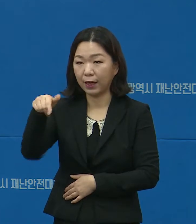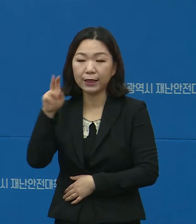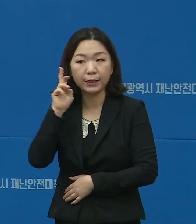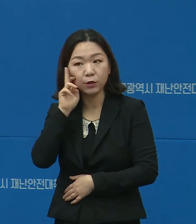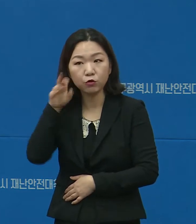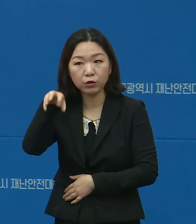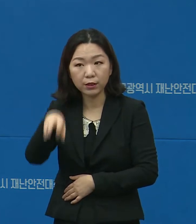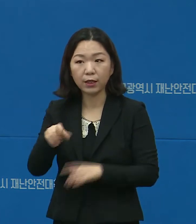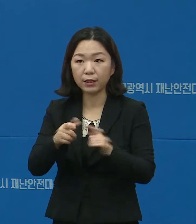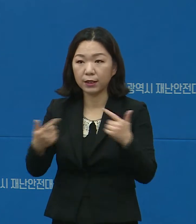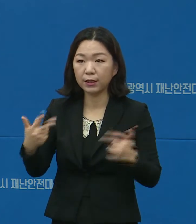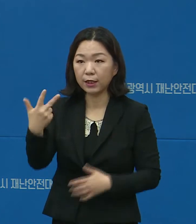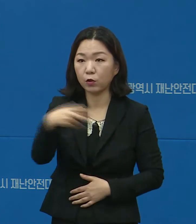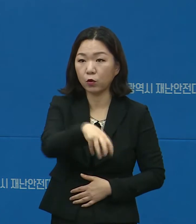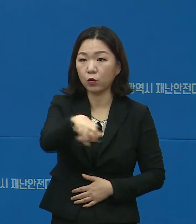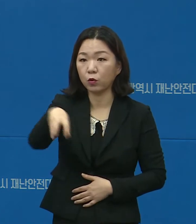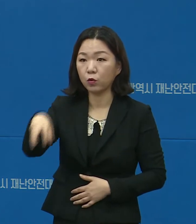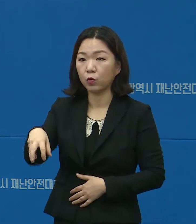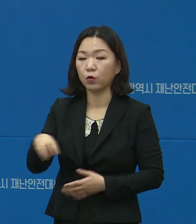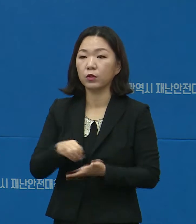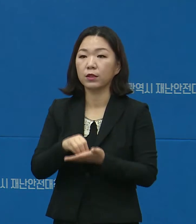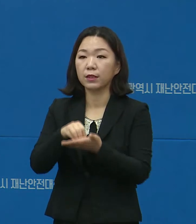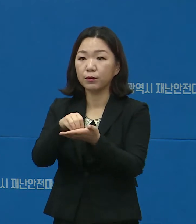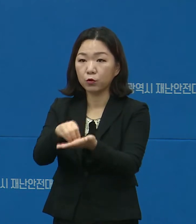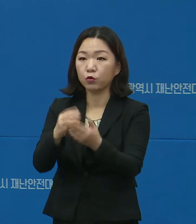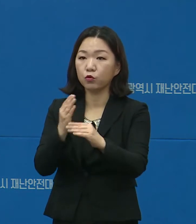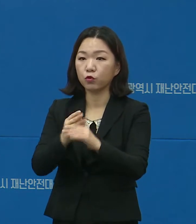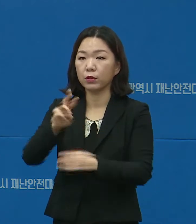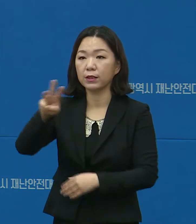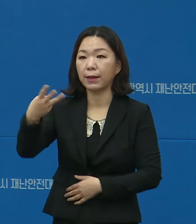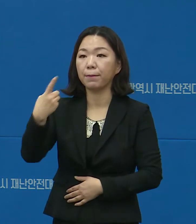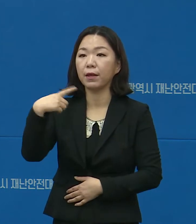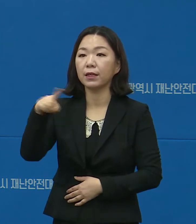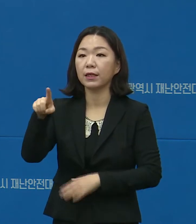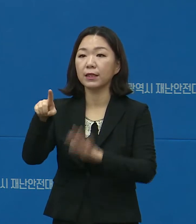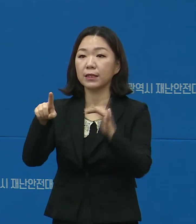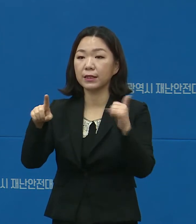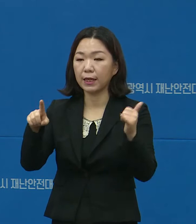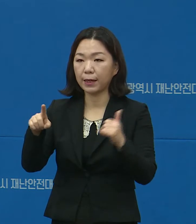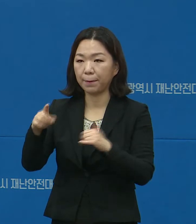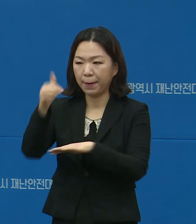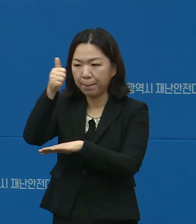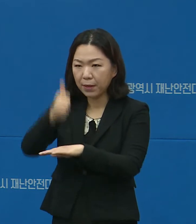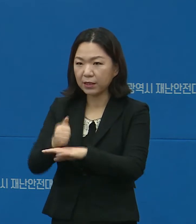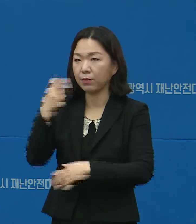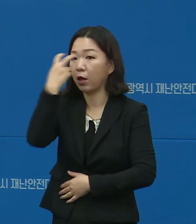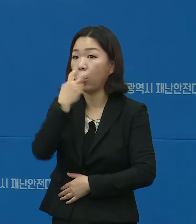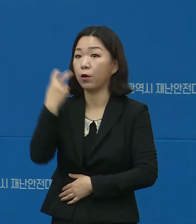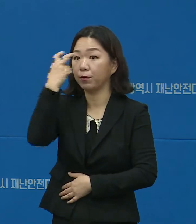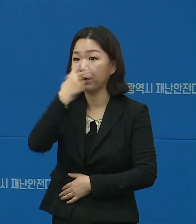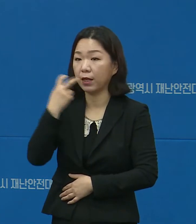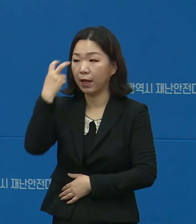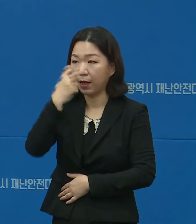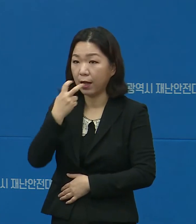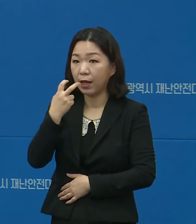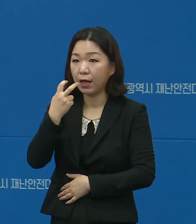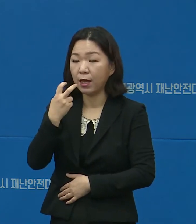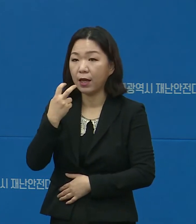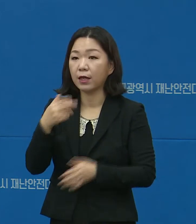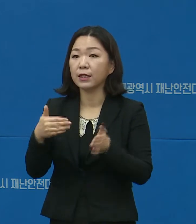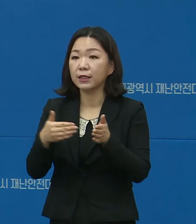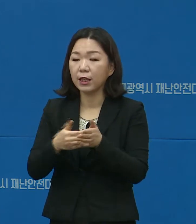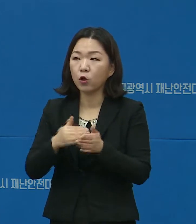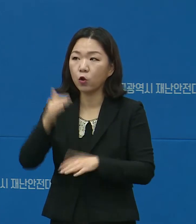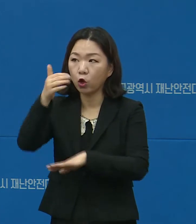7개 센터에 입소 중인 301명이 퇴소 전 진단검사를 실시하여 결과를 기다리고